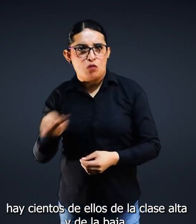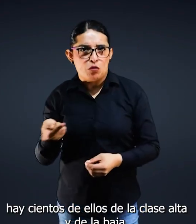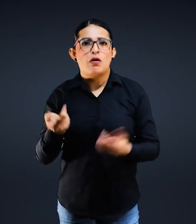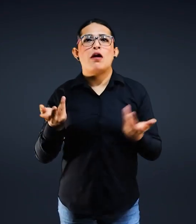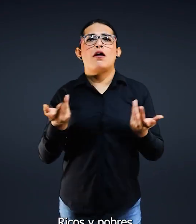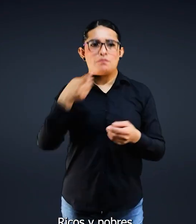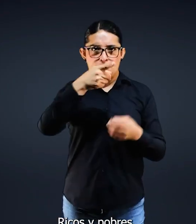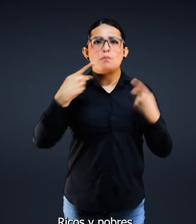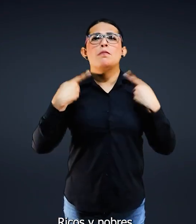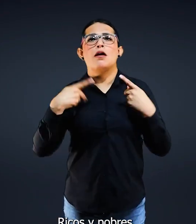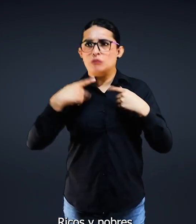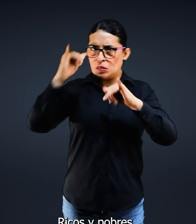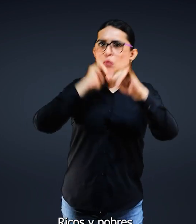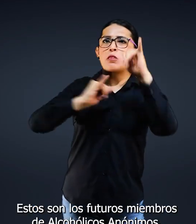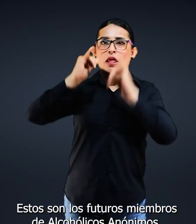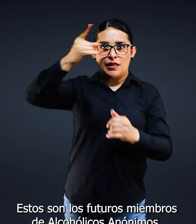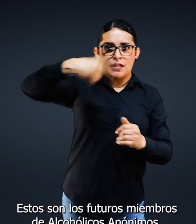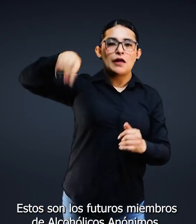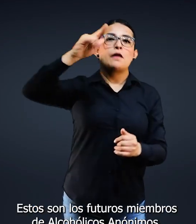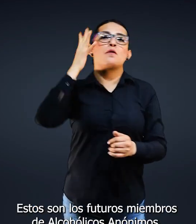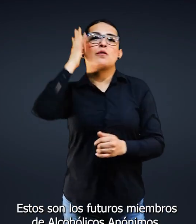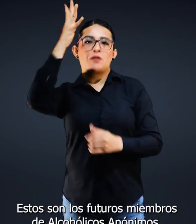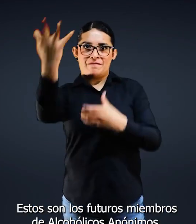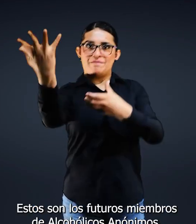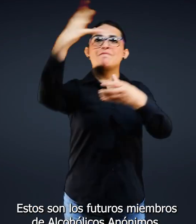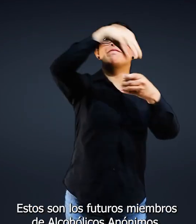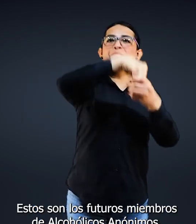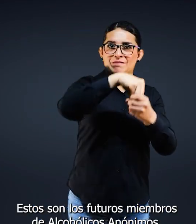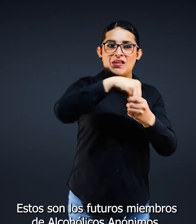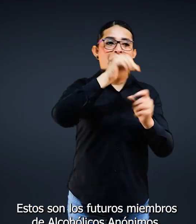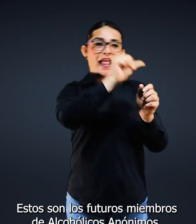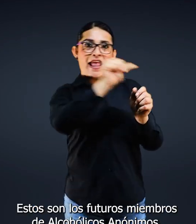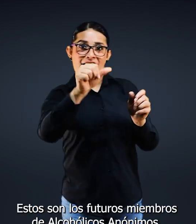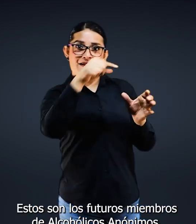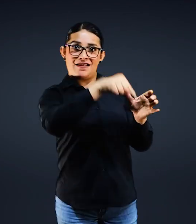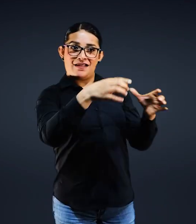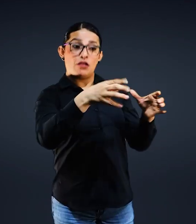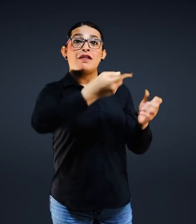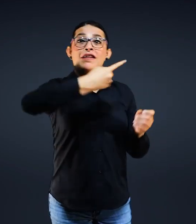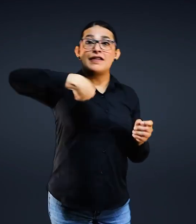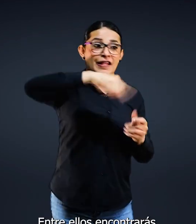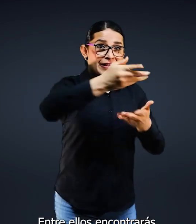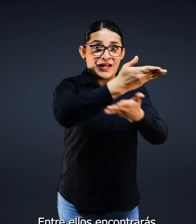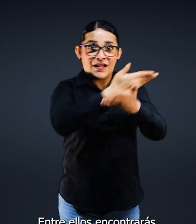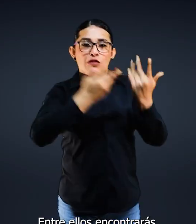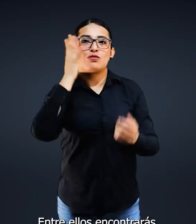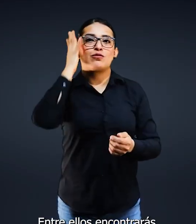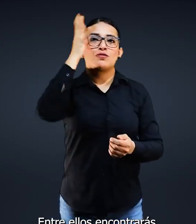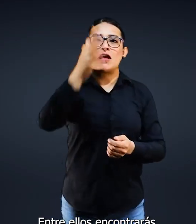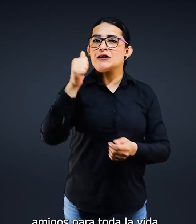baja, ricos y pobres. Estos son los futuros miembros de Alcohólicos Anónimos. Entre ellos encontrarás